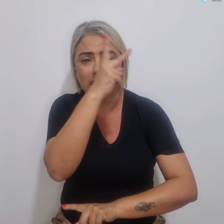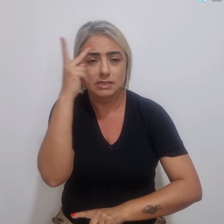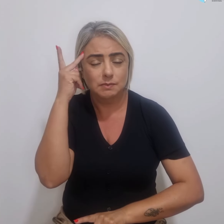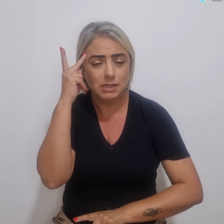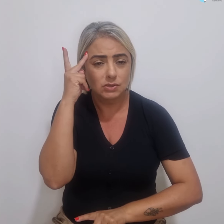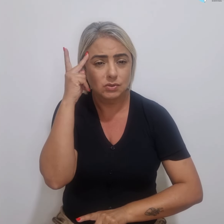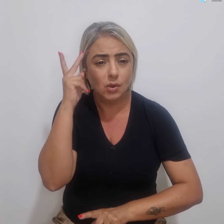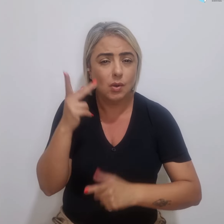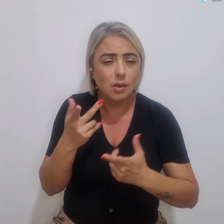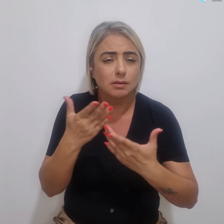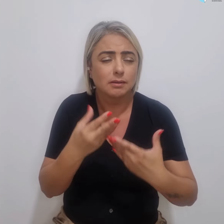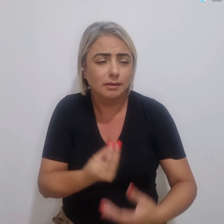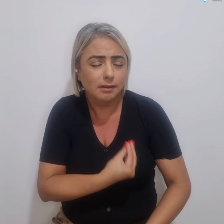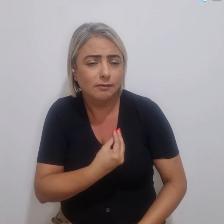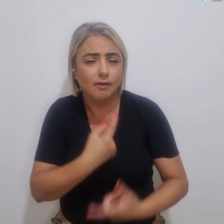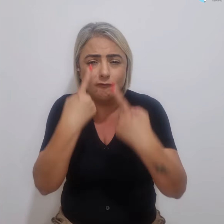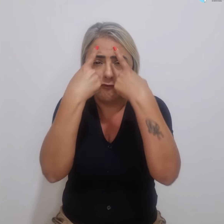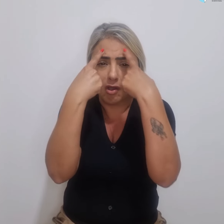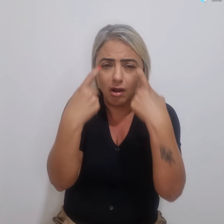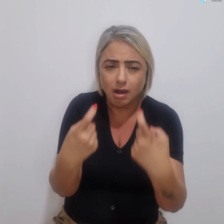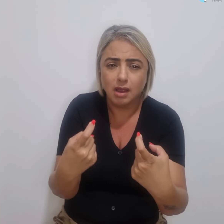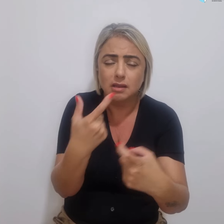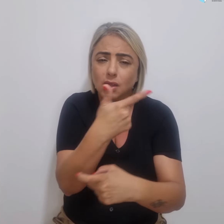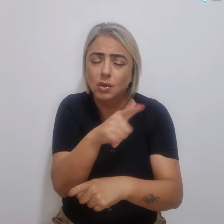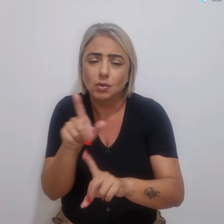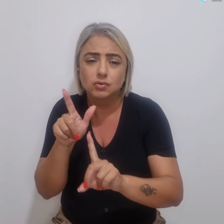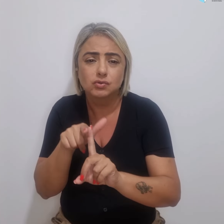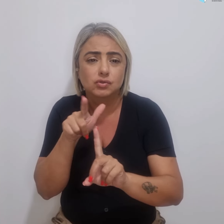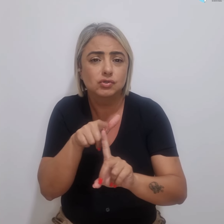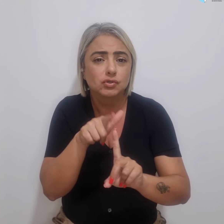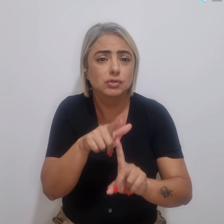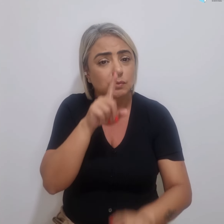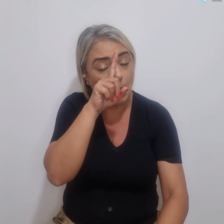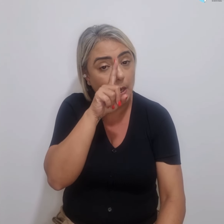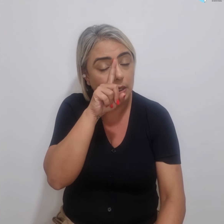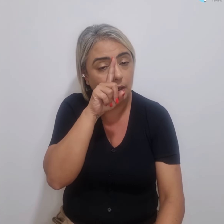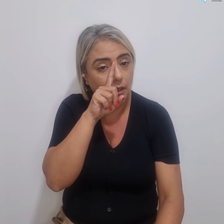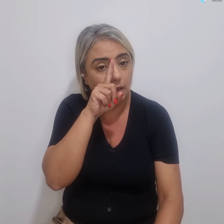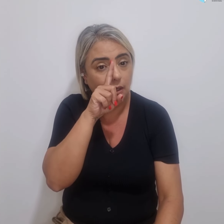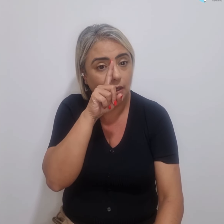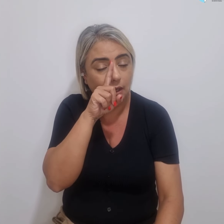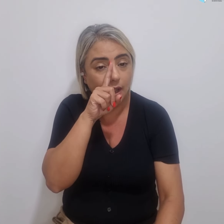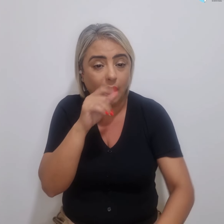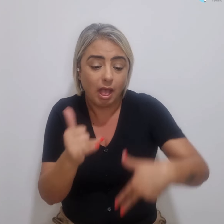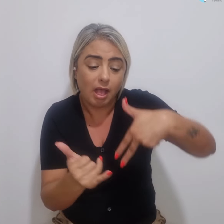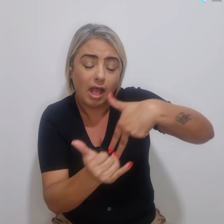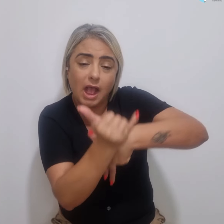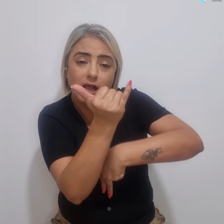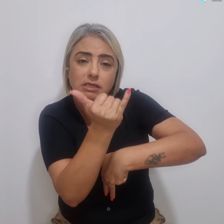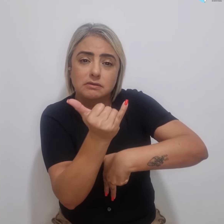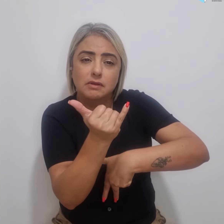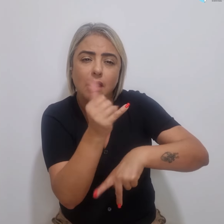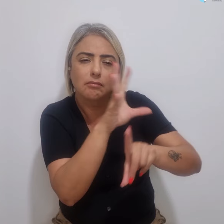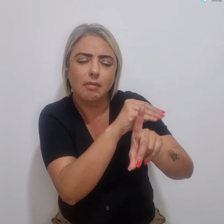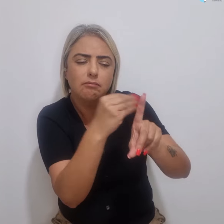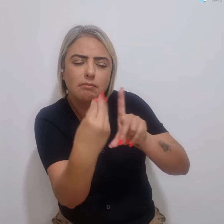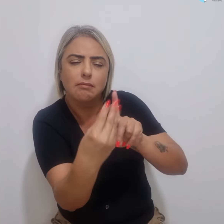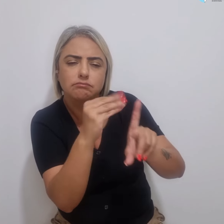situações de violência e outros tipos de riscos, as vítimas de assédio moral, as más